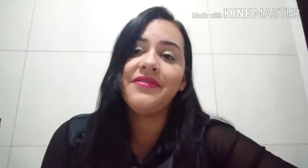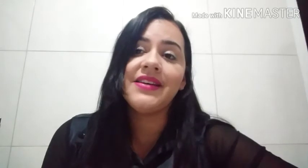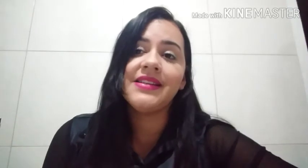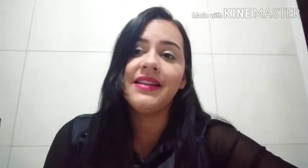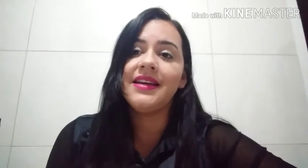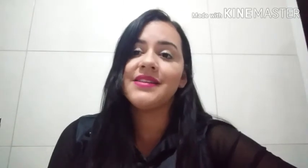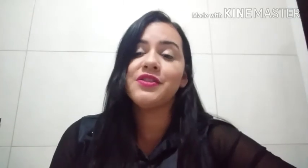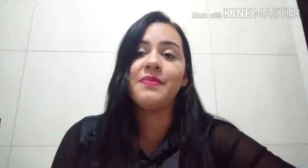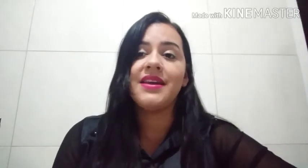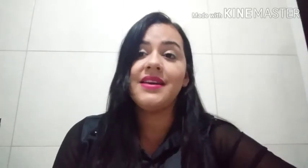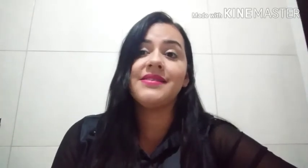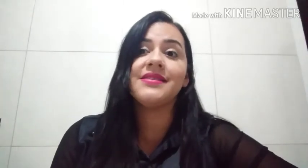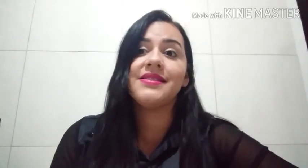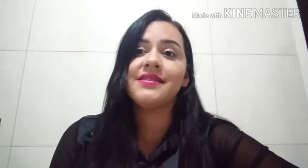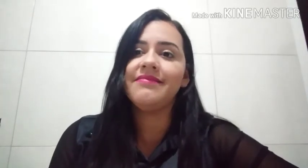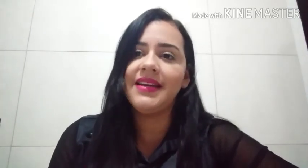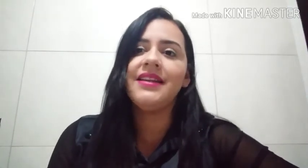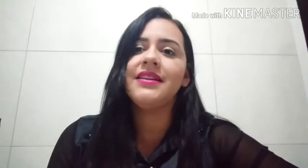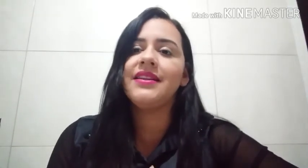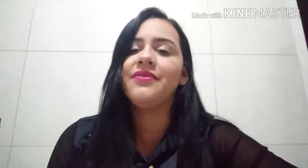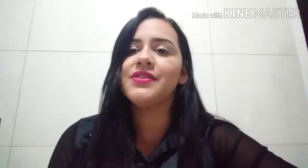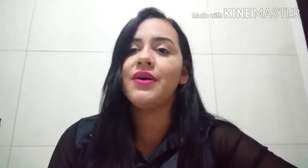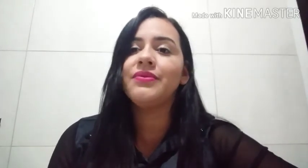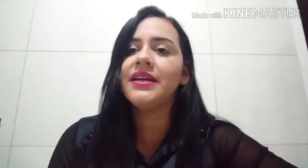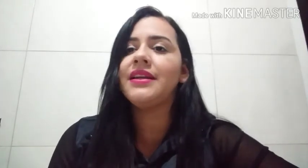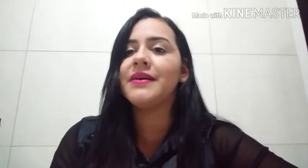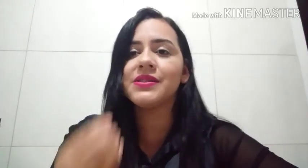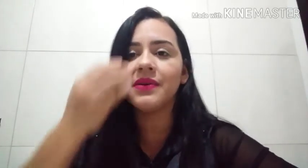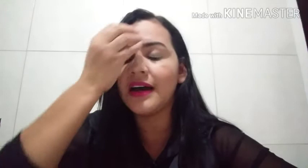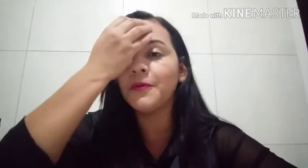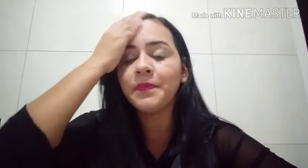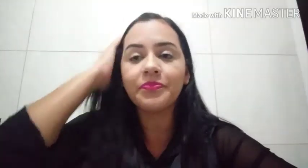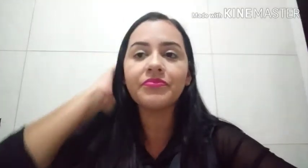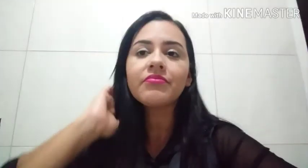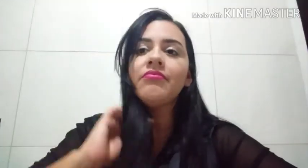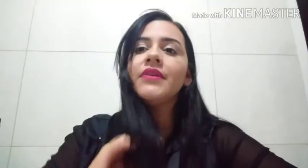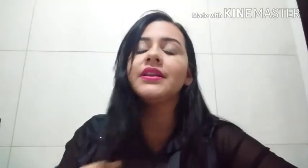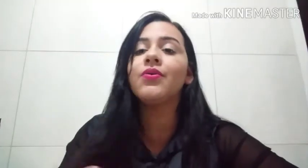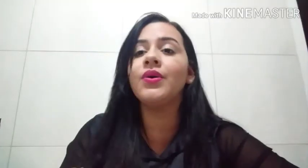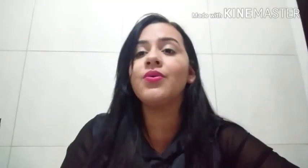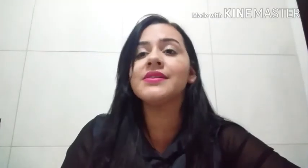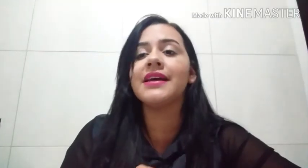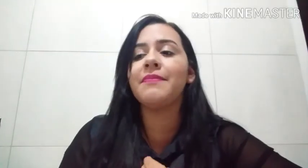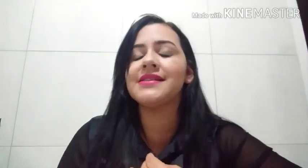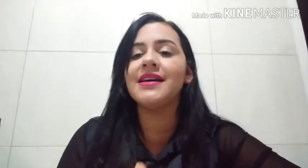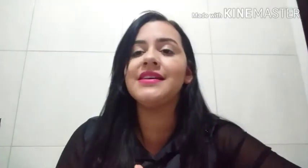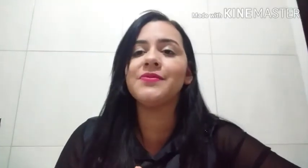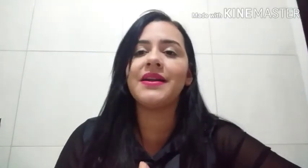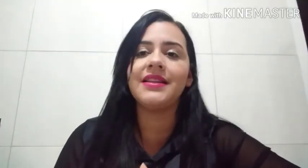é a vivência dele, são experiências dele, entendeu? Visual dele, pessoal. Então, quando consegue passar isso para a